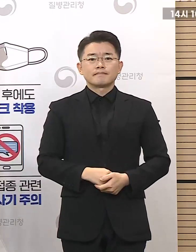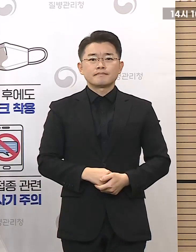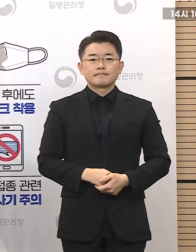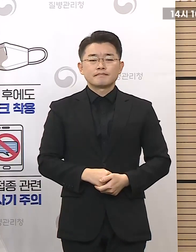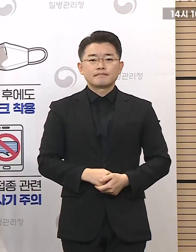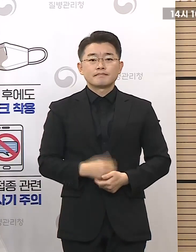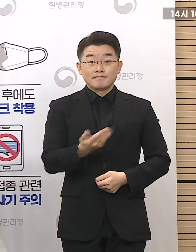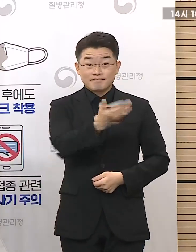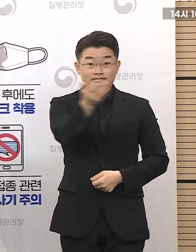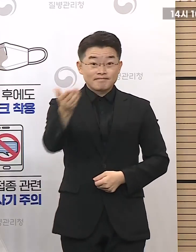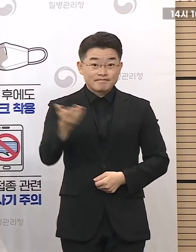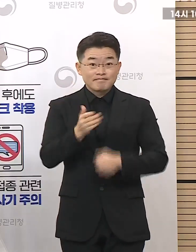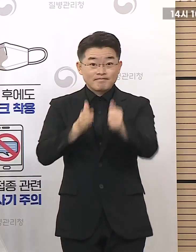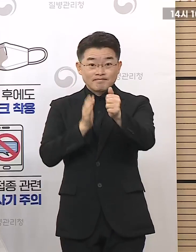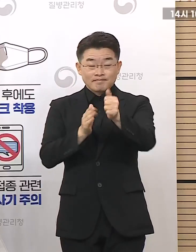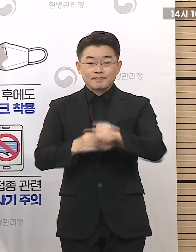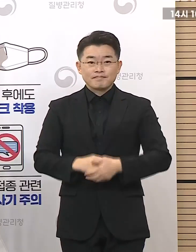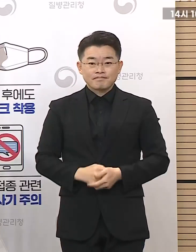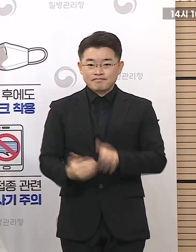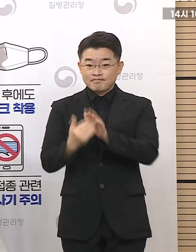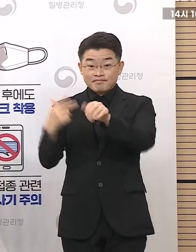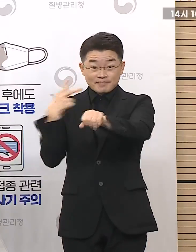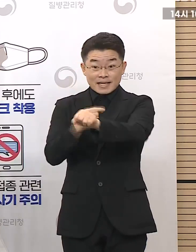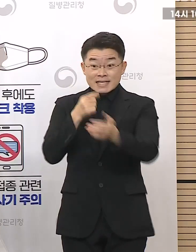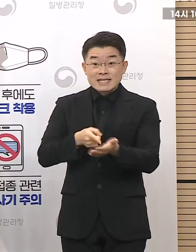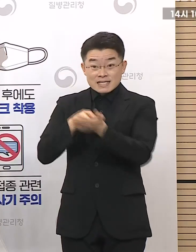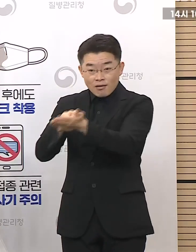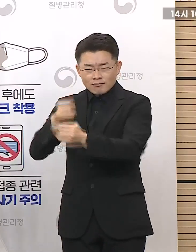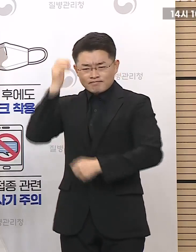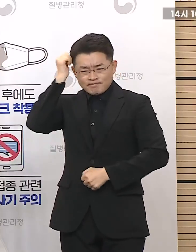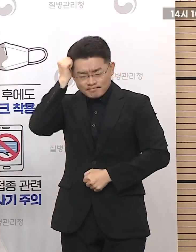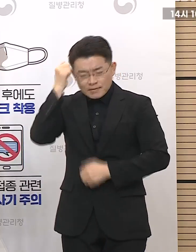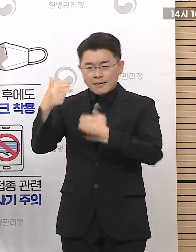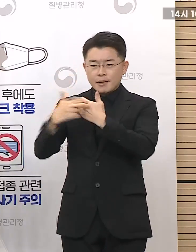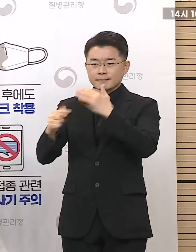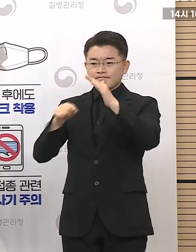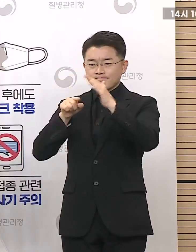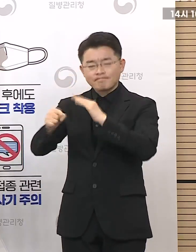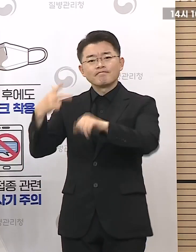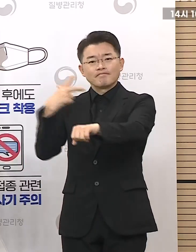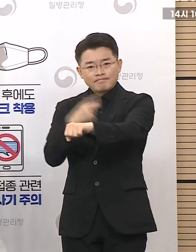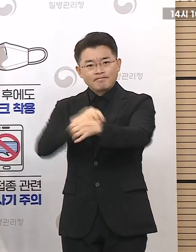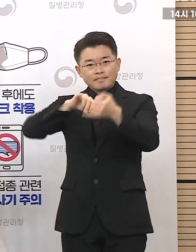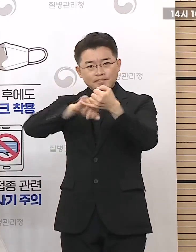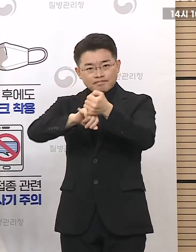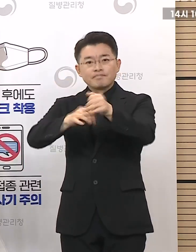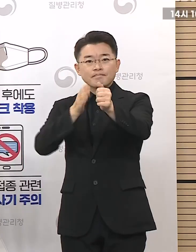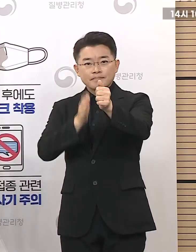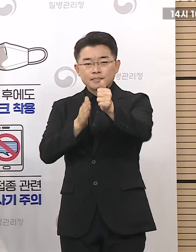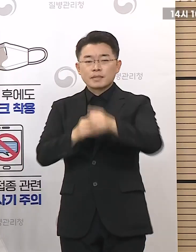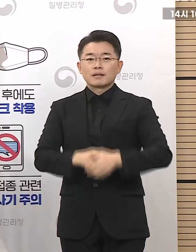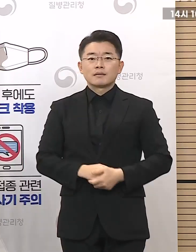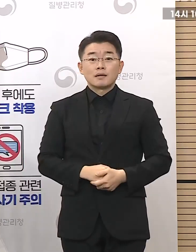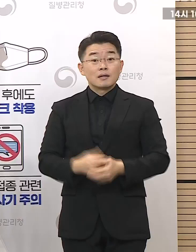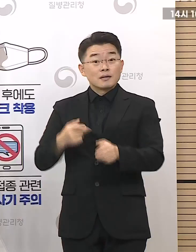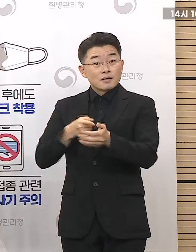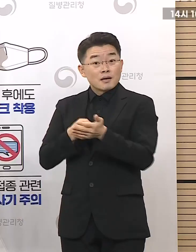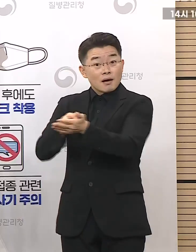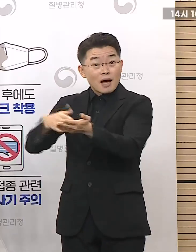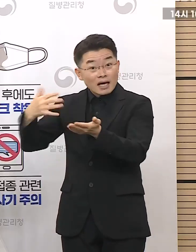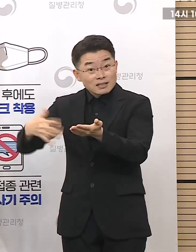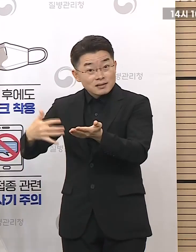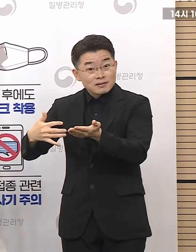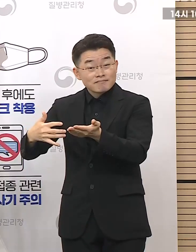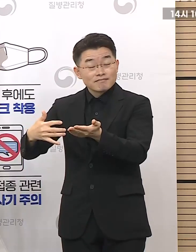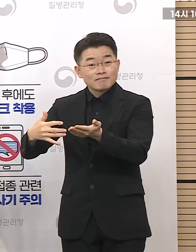국민 여러분들께서는 예약 일정에 맞추어 예방접종을 받아주시기 바라고 아직 예약을 하지